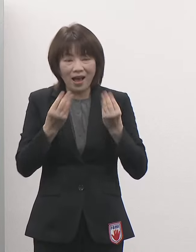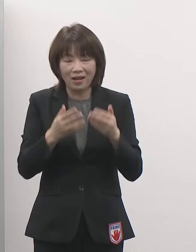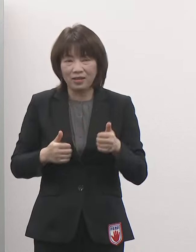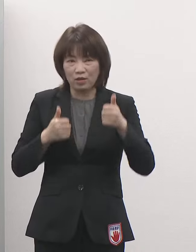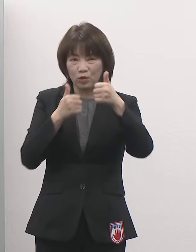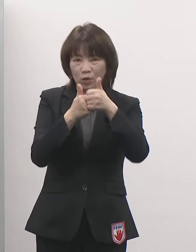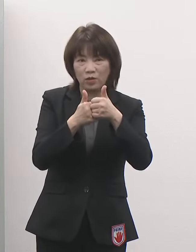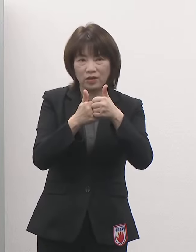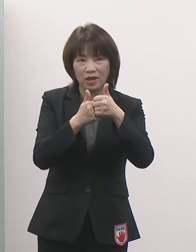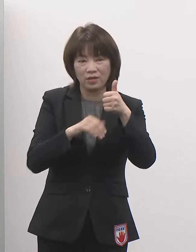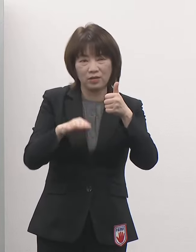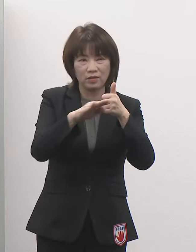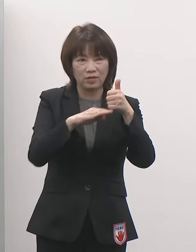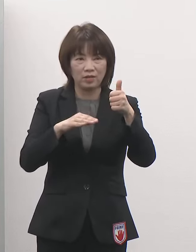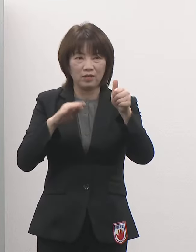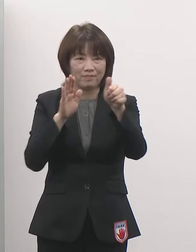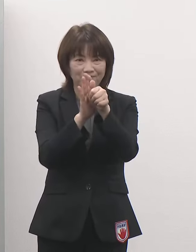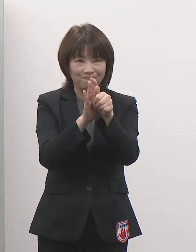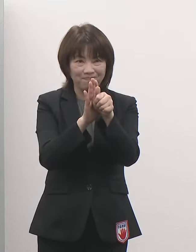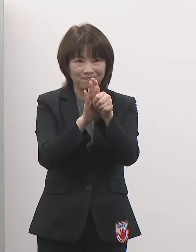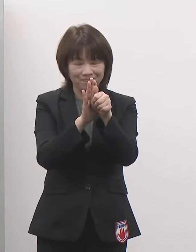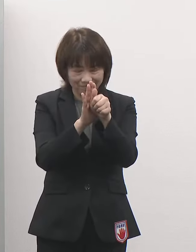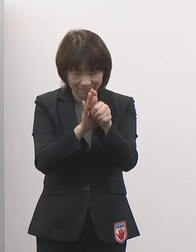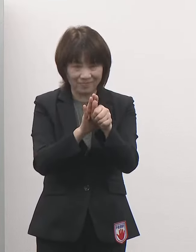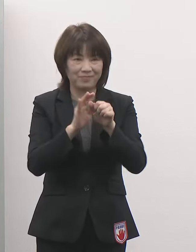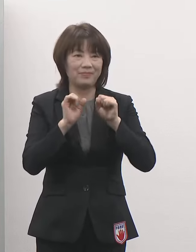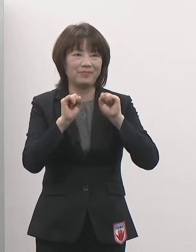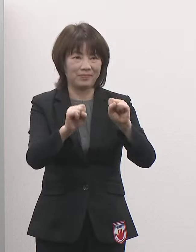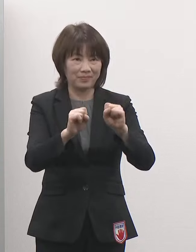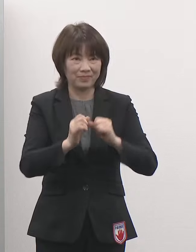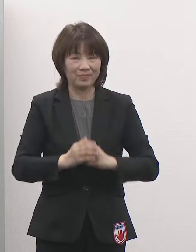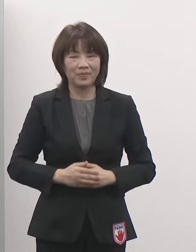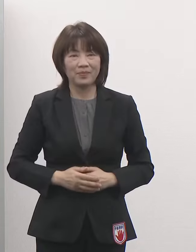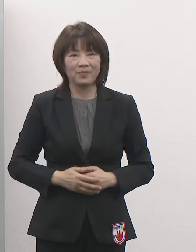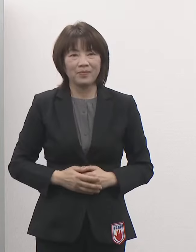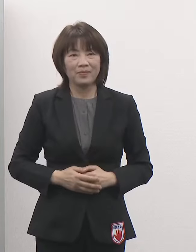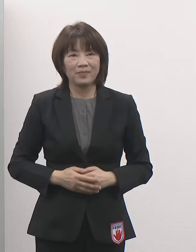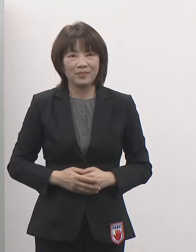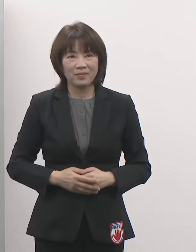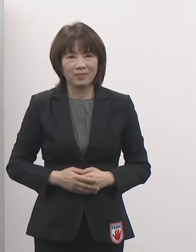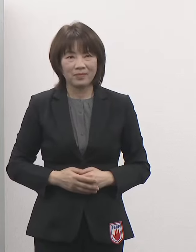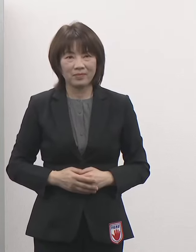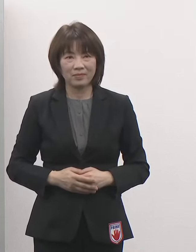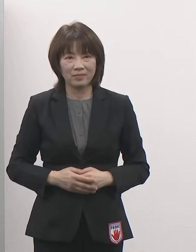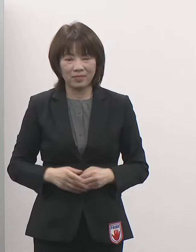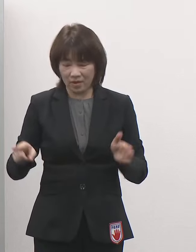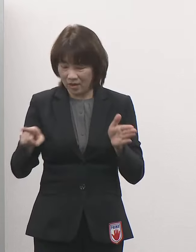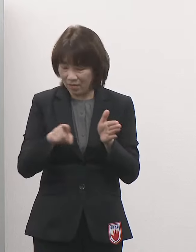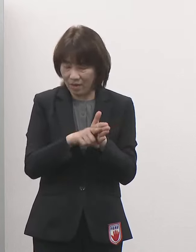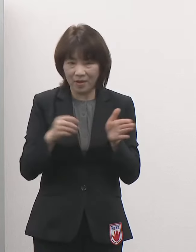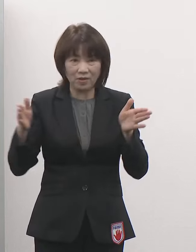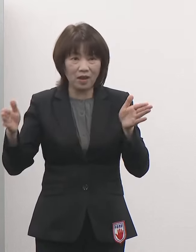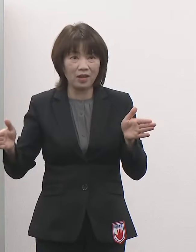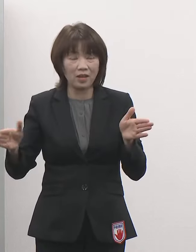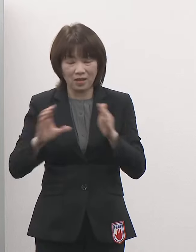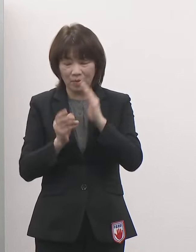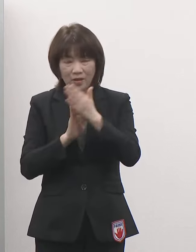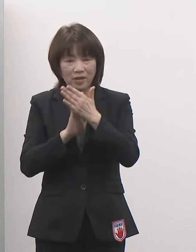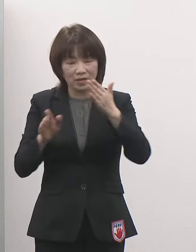援、これをですね、重要な旗として掲げてまいりたいと思います。これまでもさまざま本県内